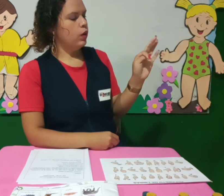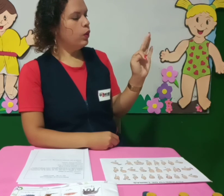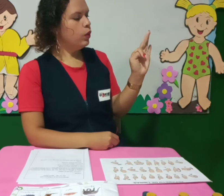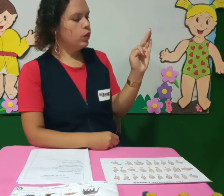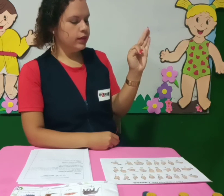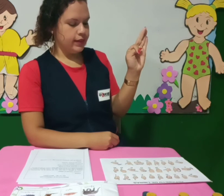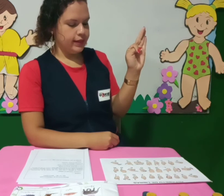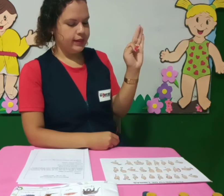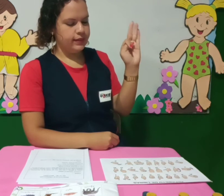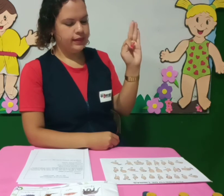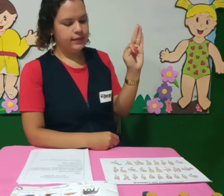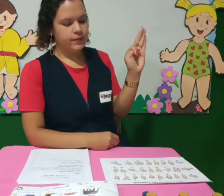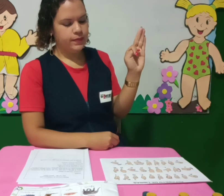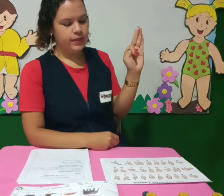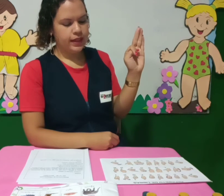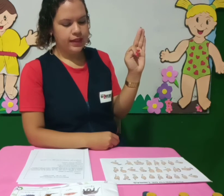O T.